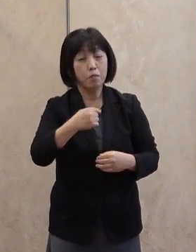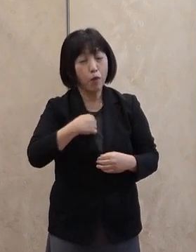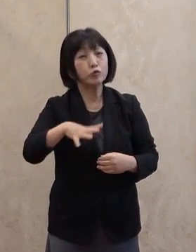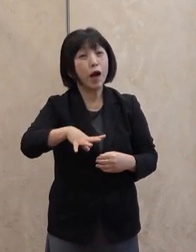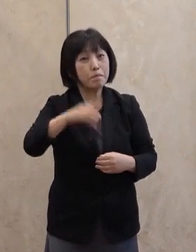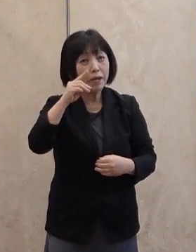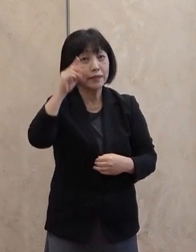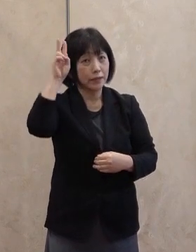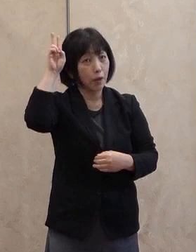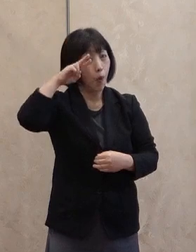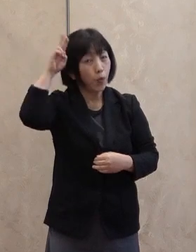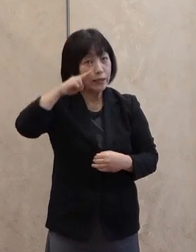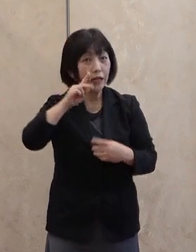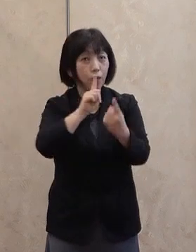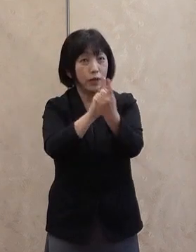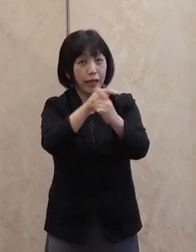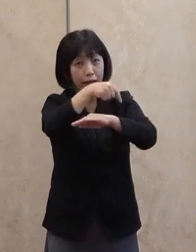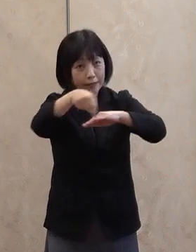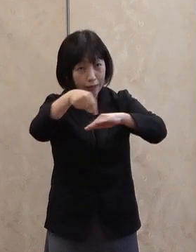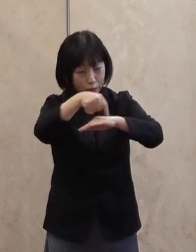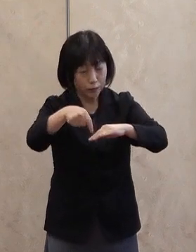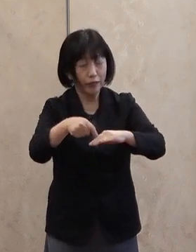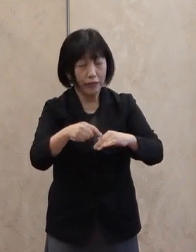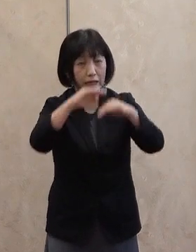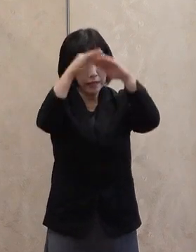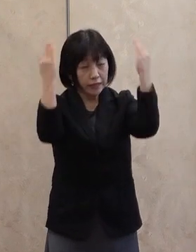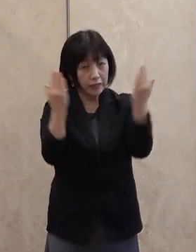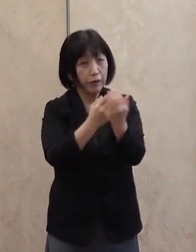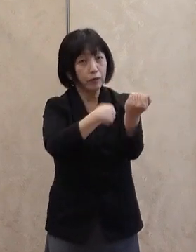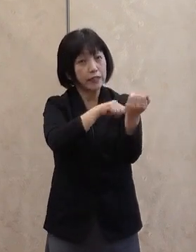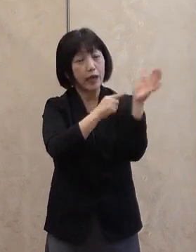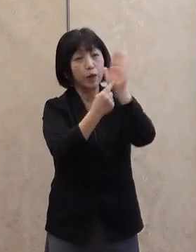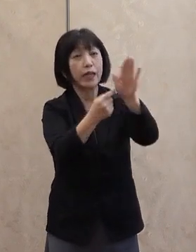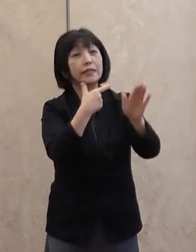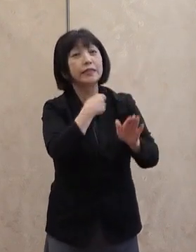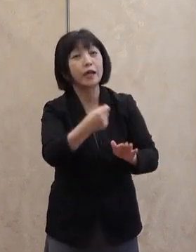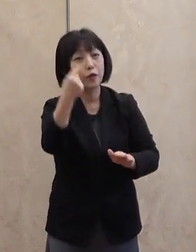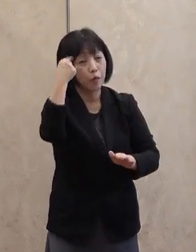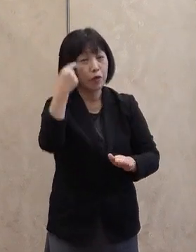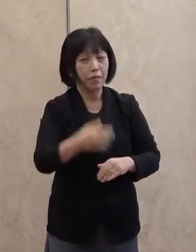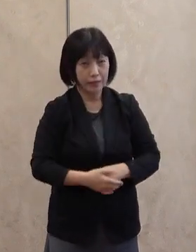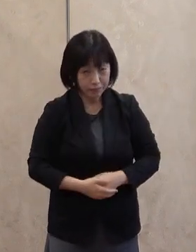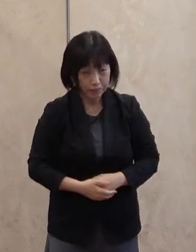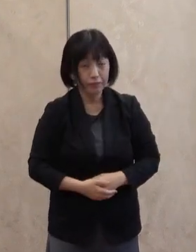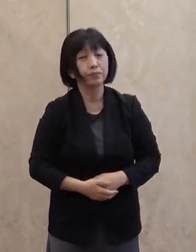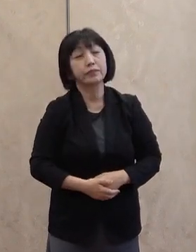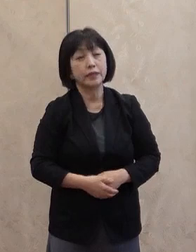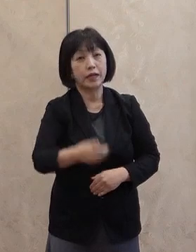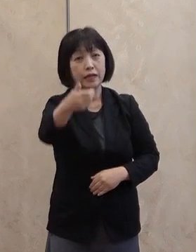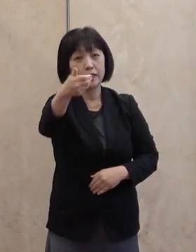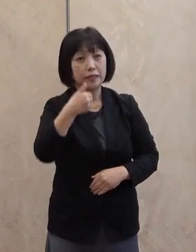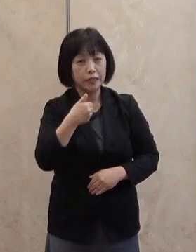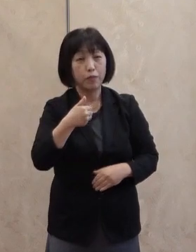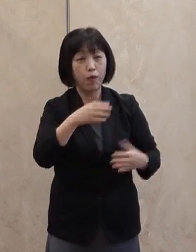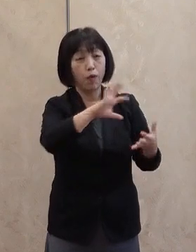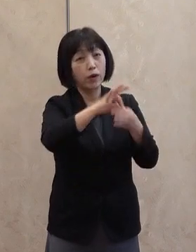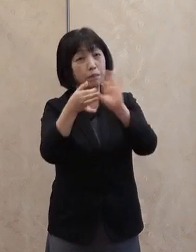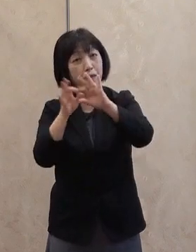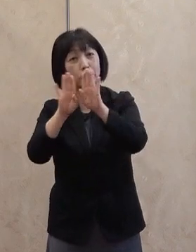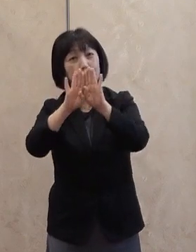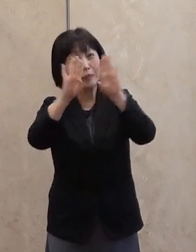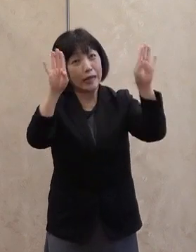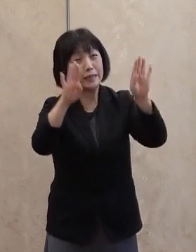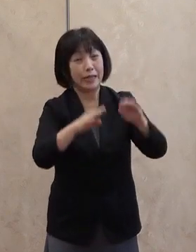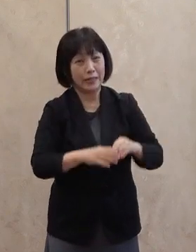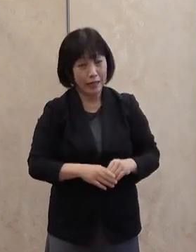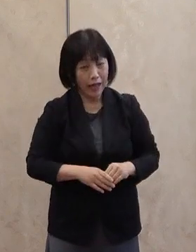策、ここに全ての力を注いでいきたいと思っています。 五輪開催がさらに拍車をかけると、でそのために、府民含